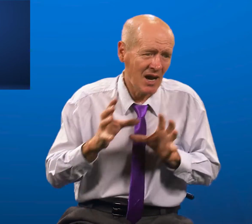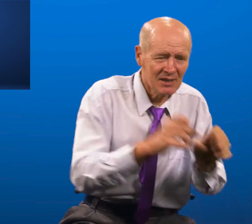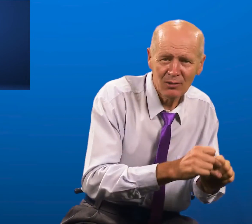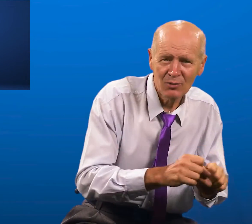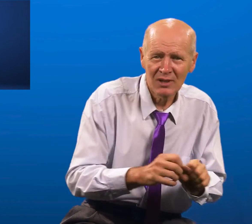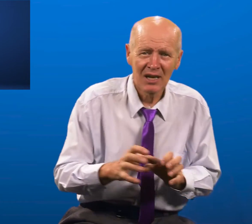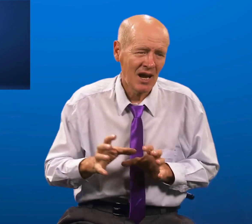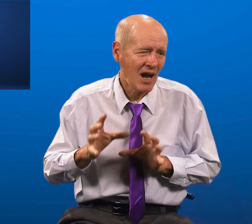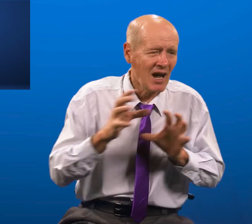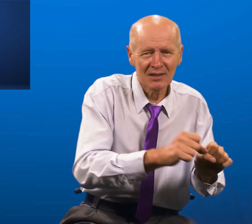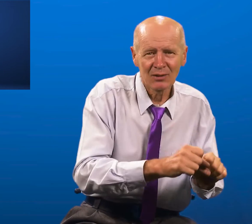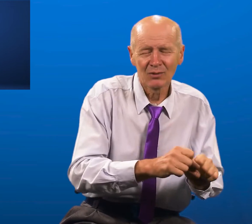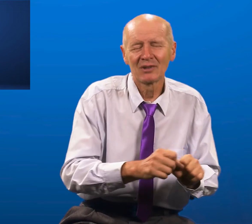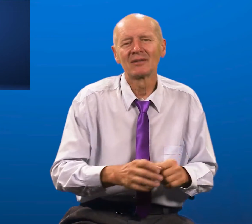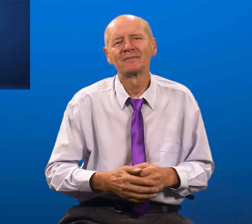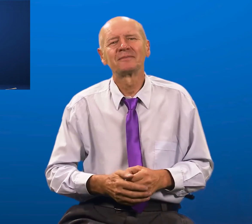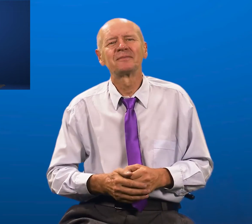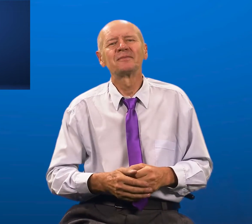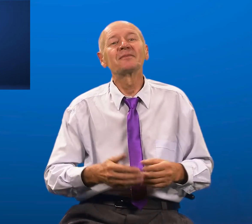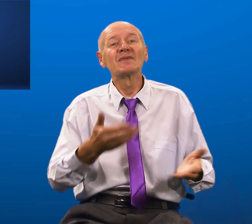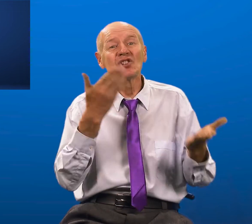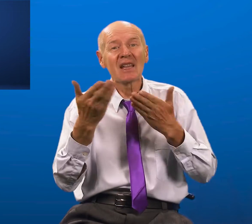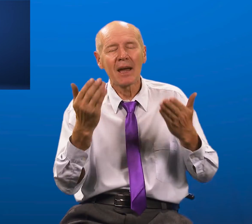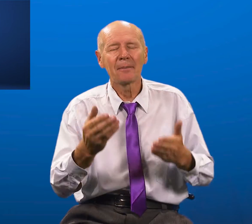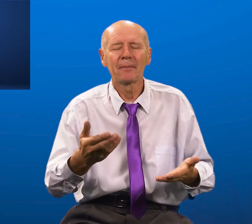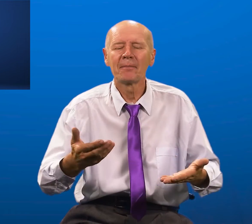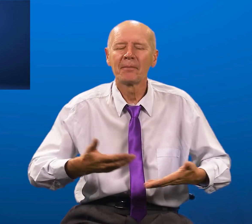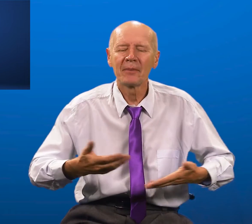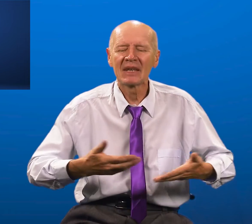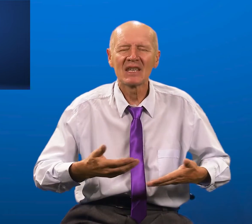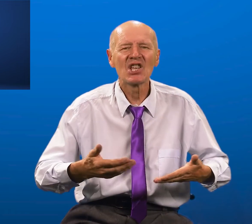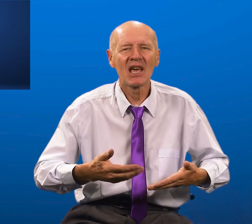мы с вами прочитаем Бытие, 39 глава,